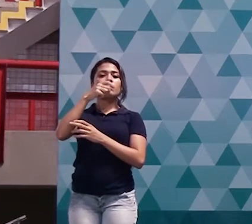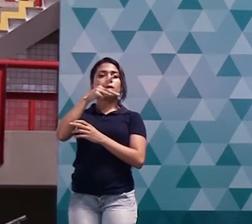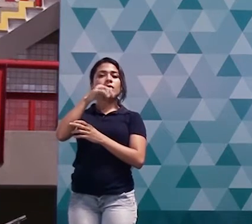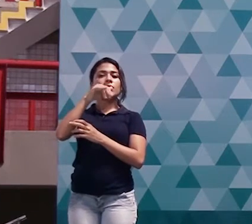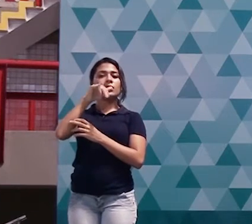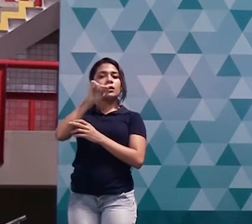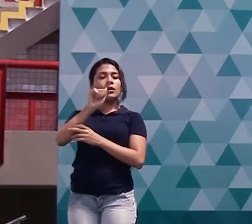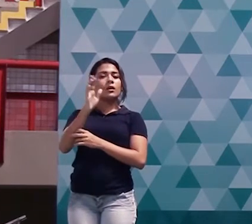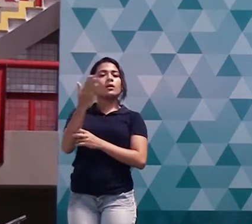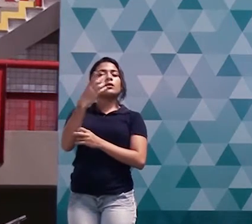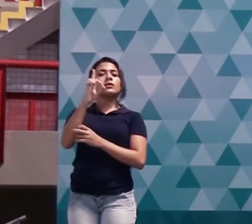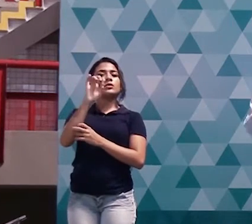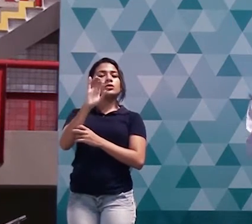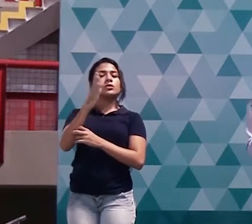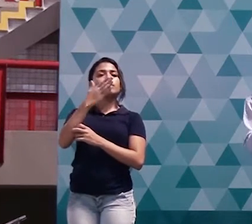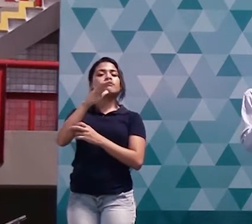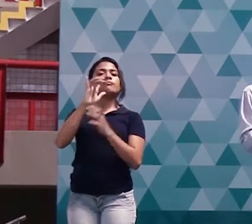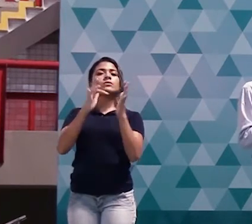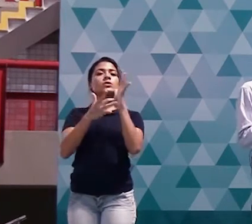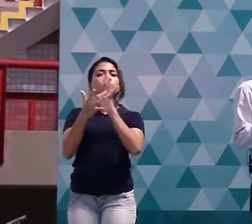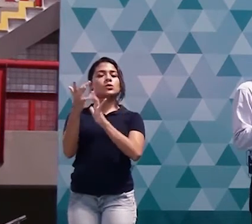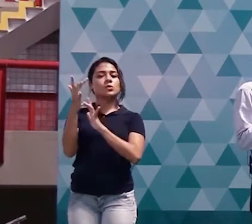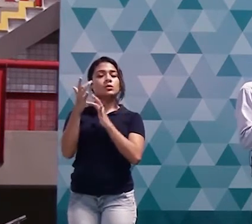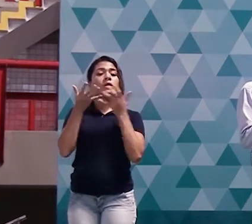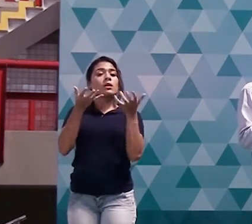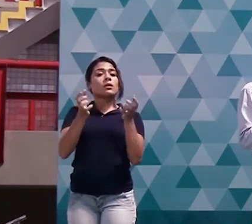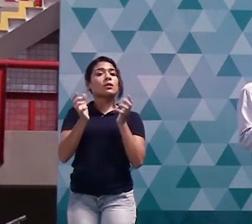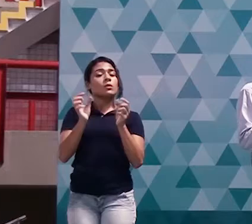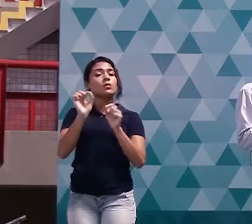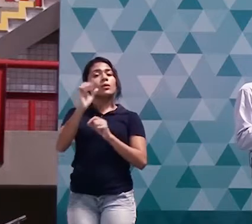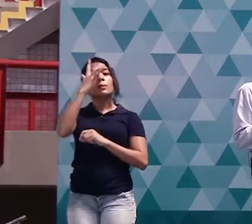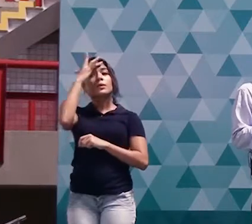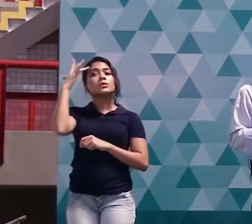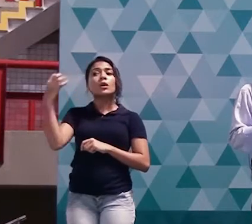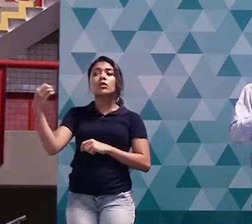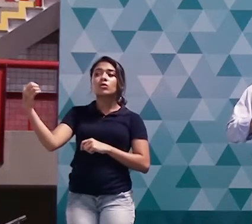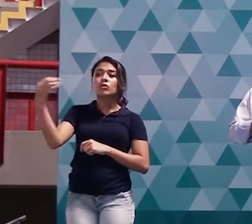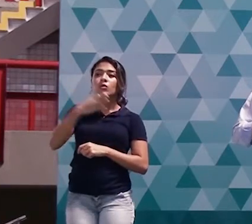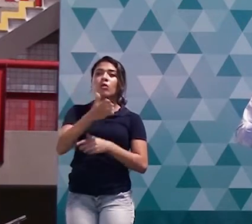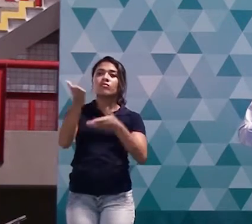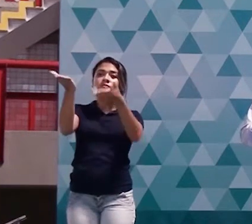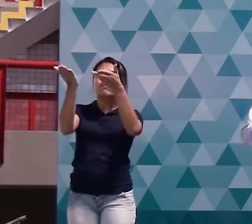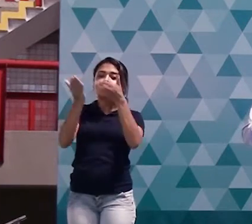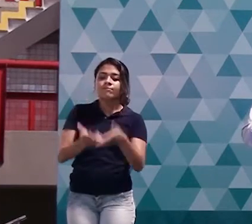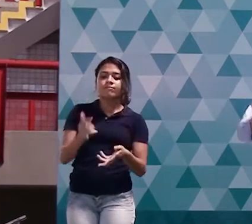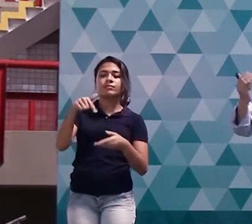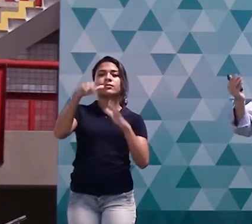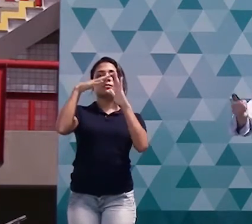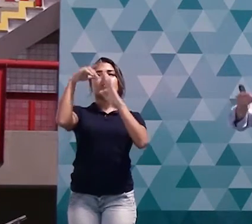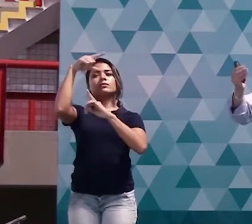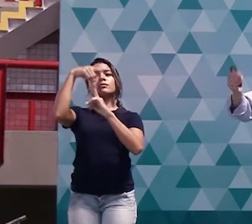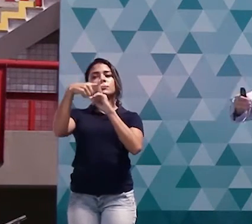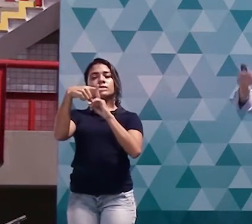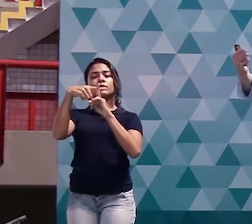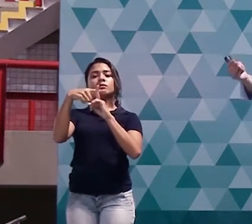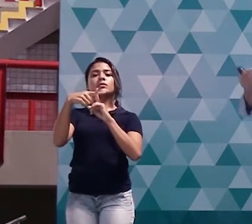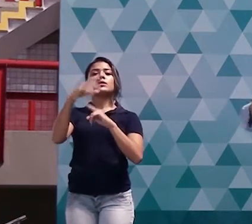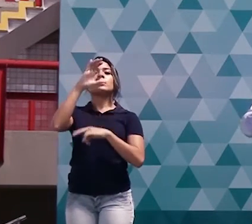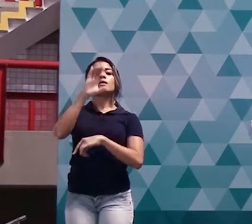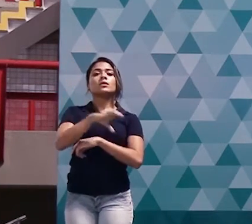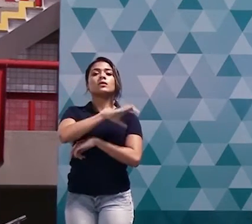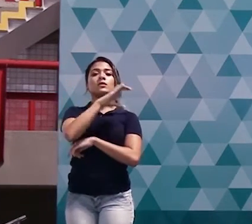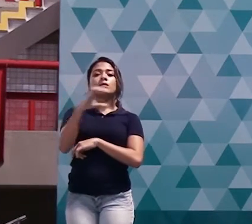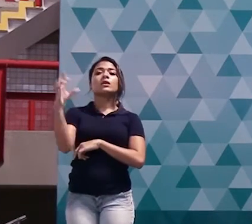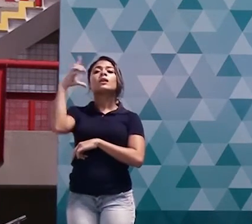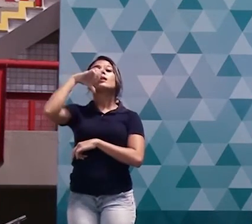jesuítas, iria então trazer novos fiéis para a Igreja Católica. E quem seriam os novos fiéis? No caso do processo de